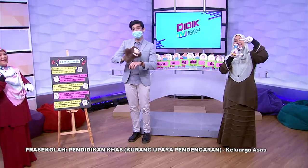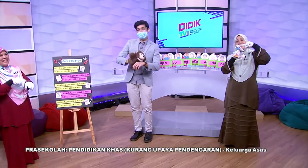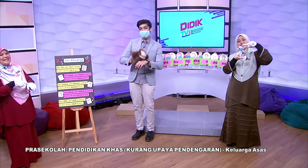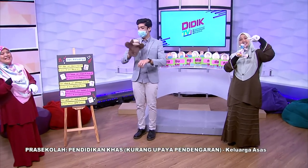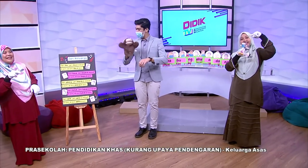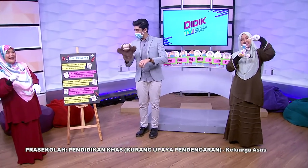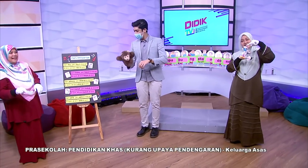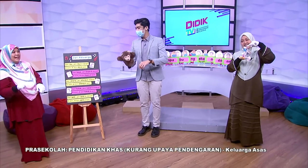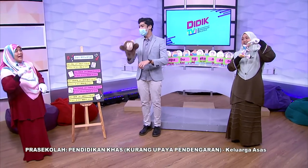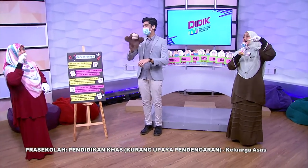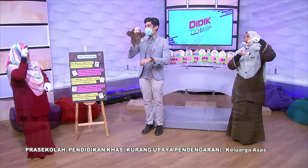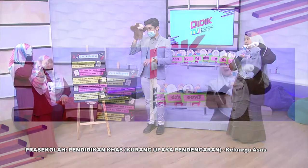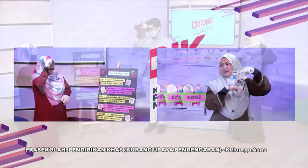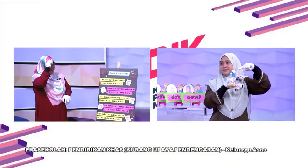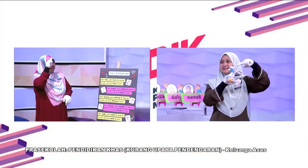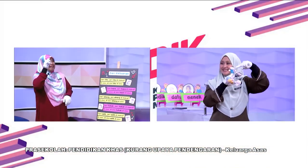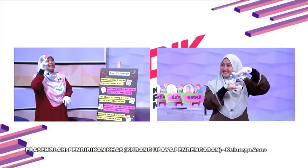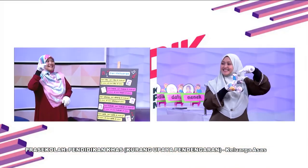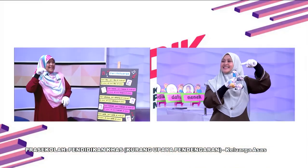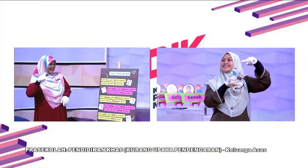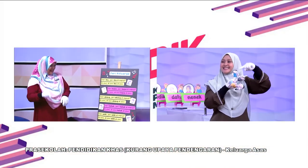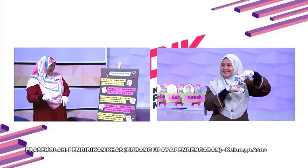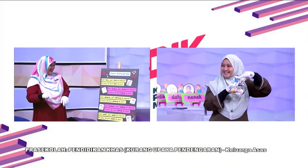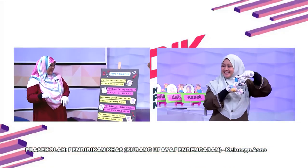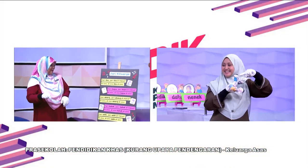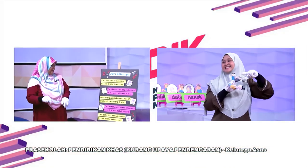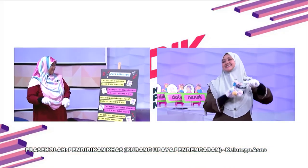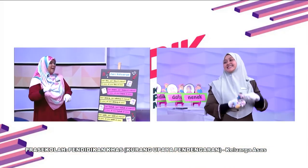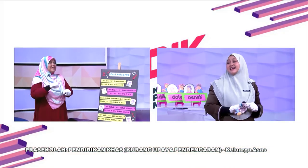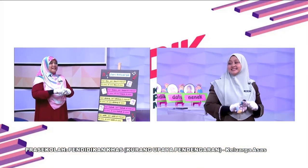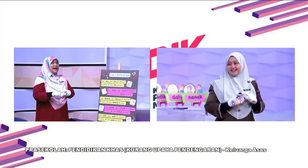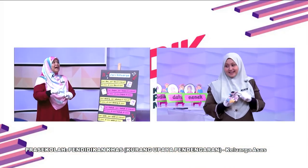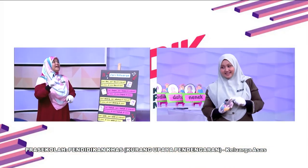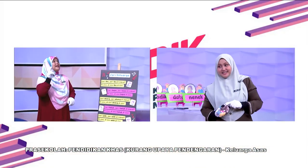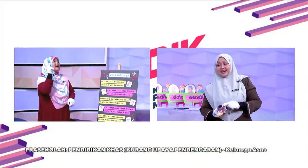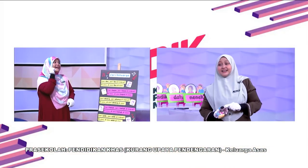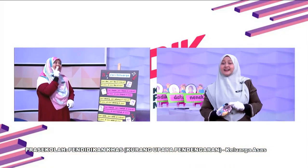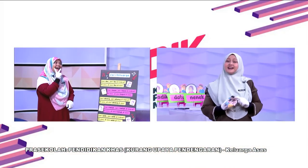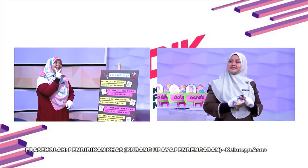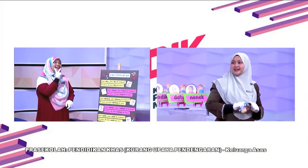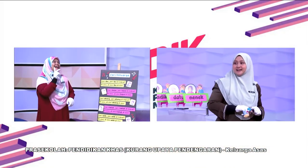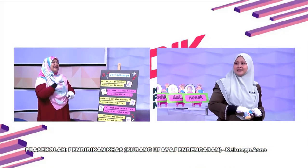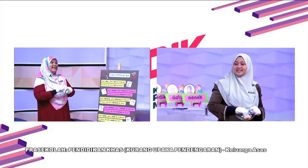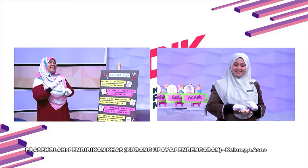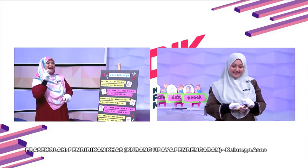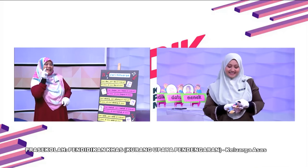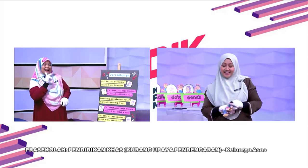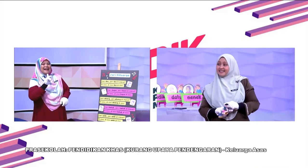disini sableng di sini tadi Kakak jadi cekak